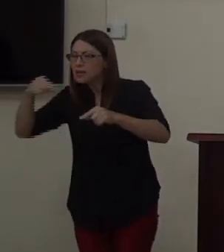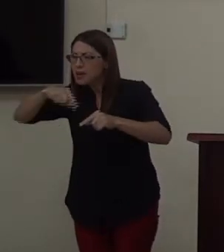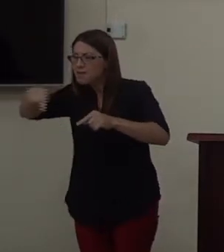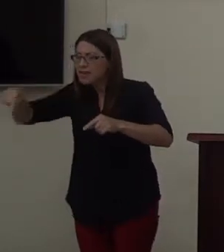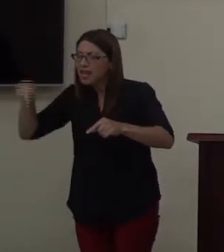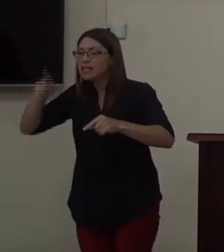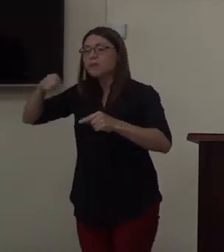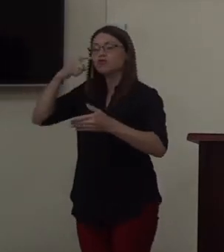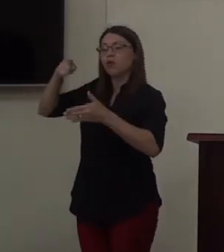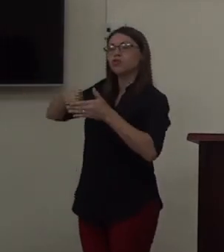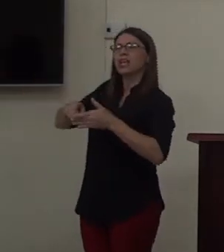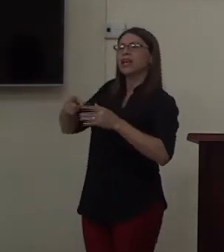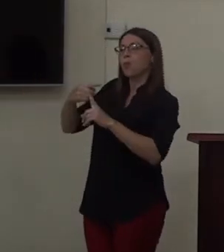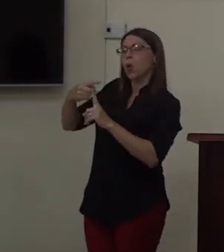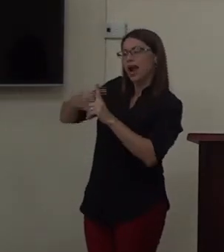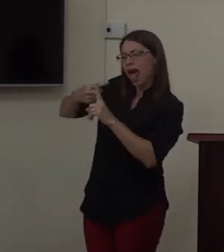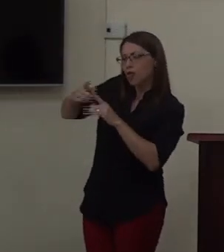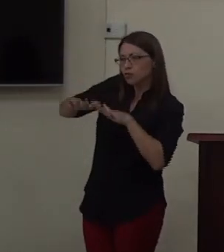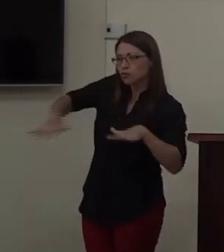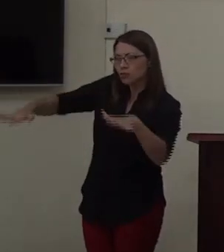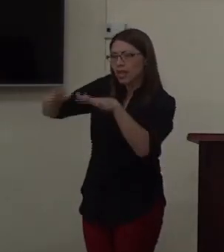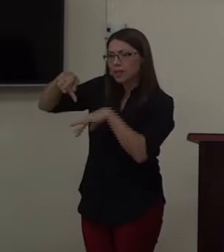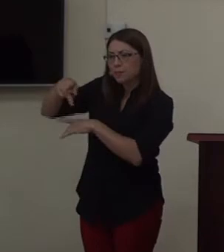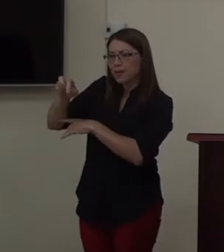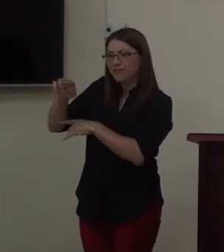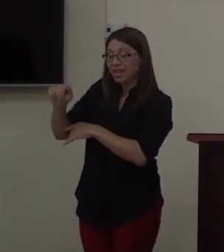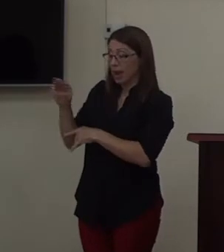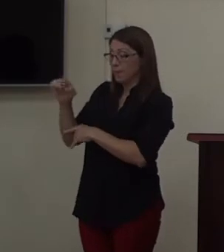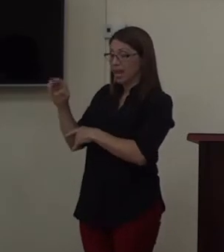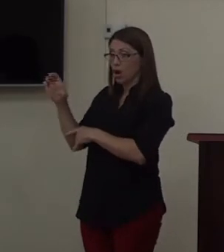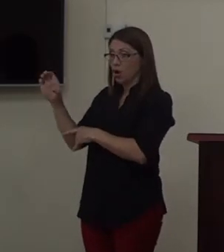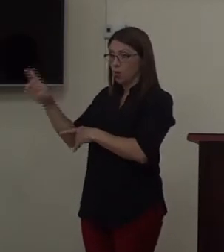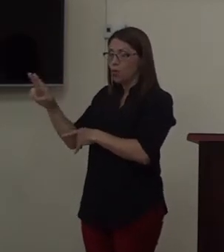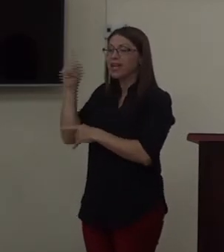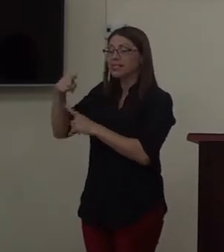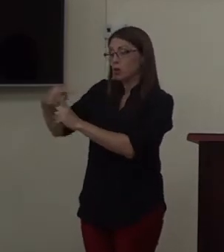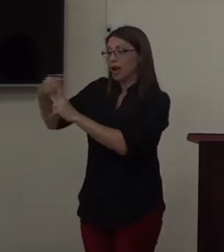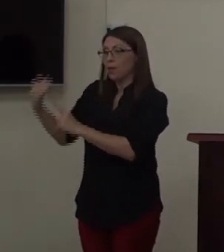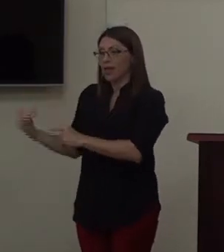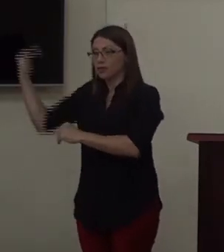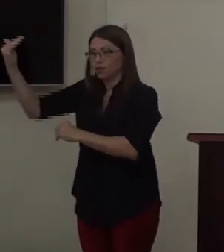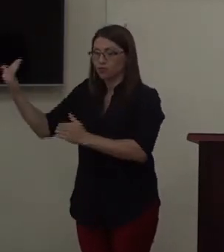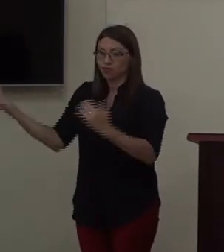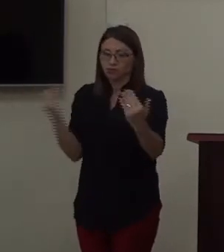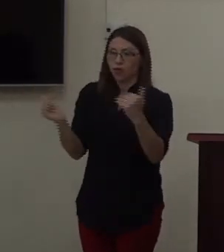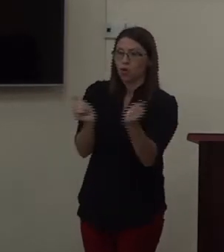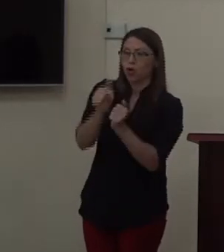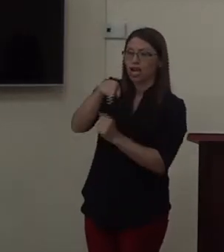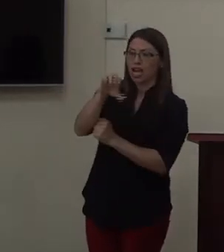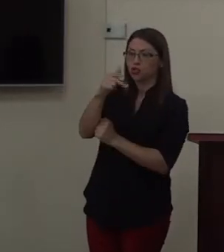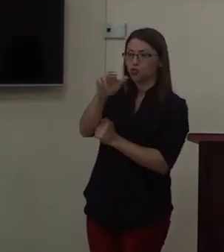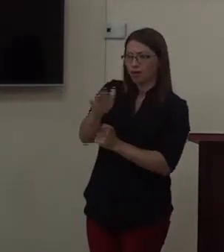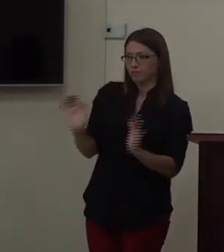grado de periferia, ¿verdad? Entonces, ciertamente, el manejo está en un grado mayor de periferia que lo que estaría el techo.